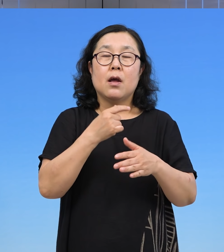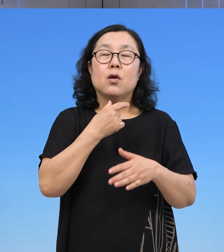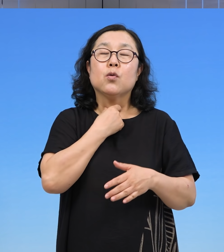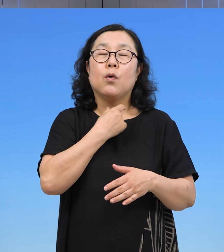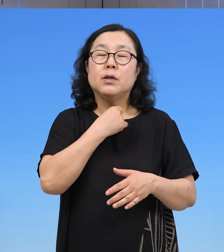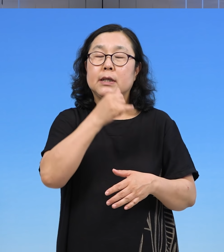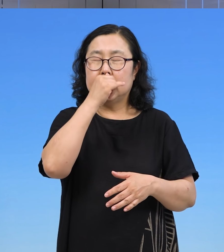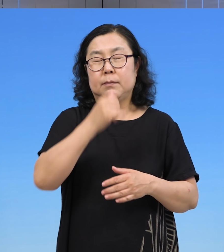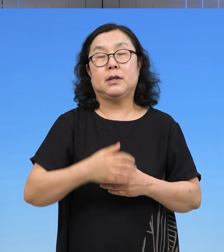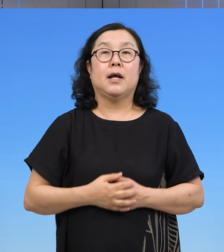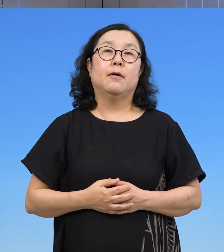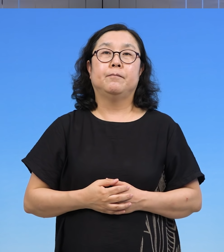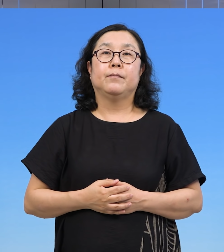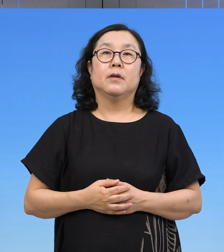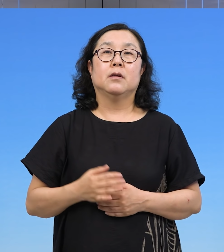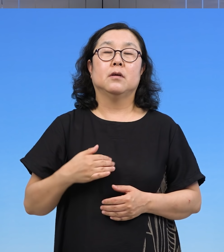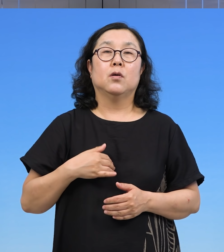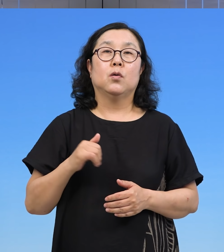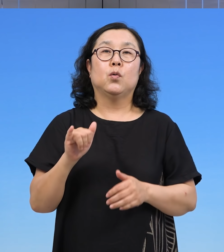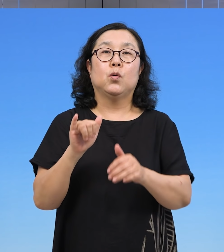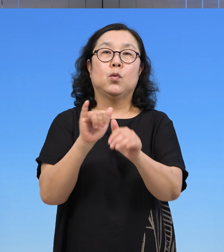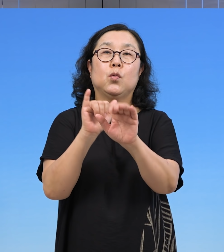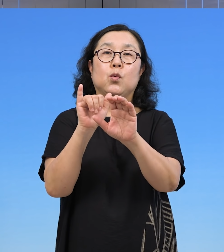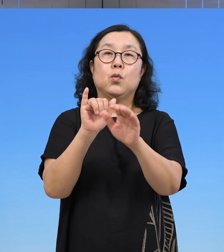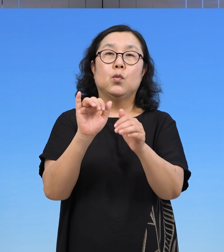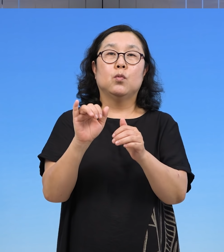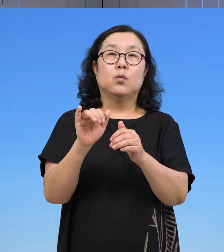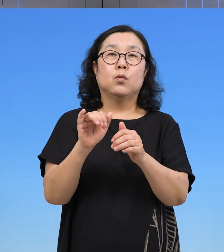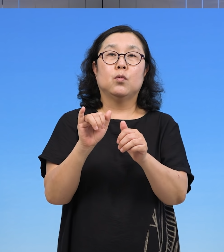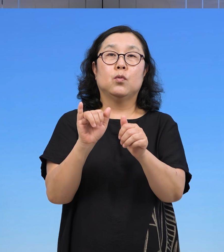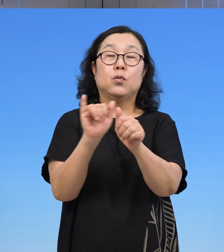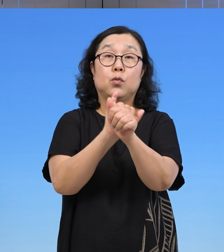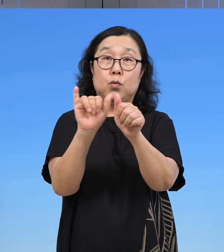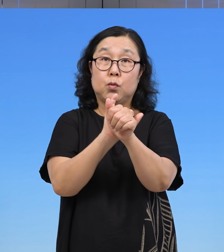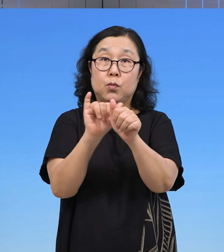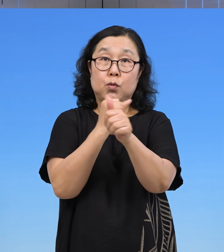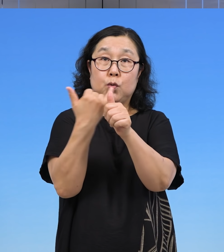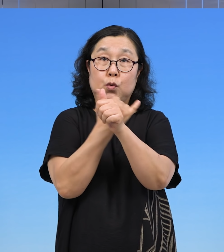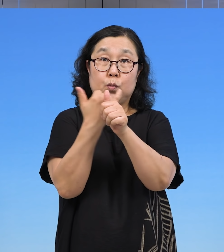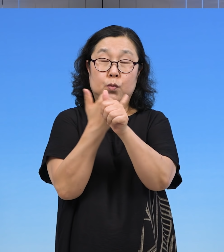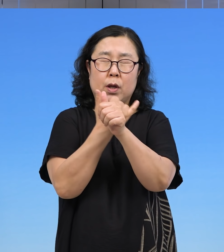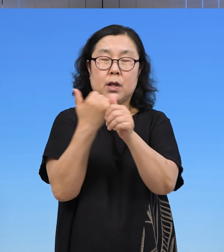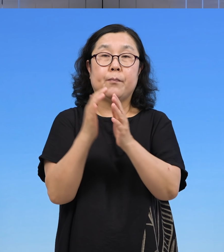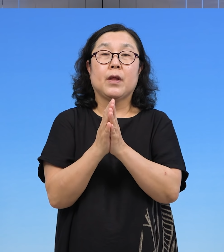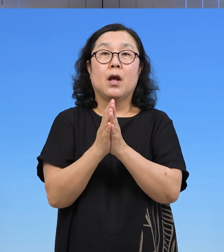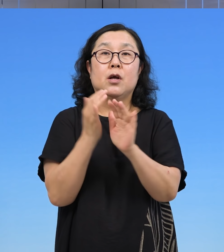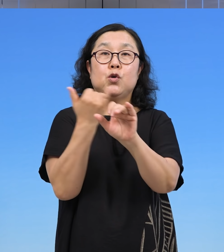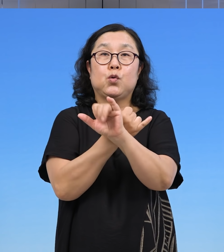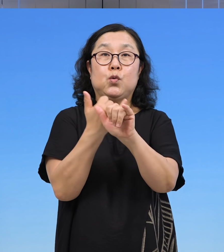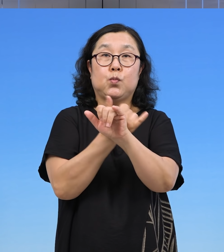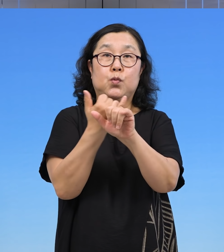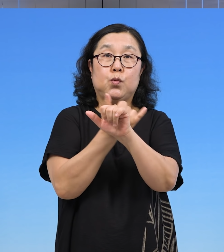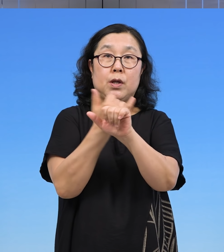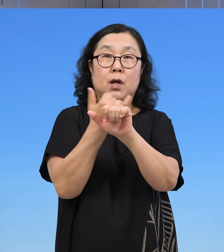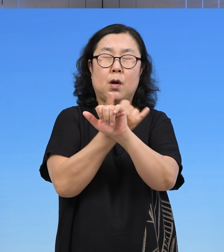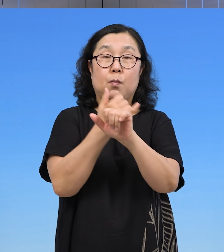그러고 있는데요 유튜브에서 우연히 찬양 하나를 막 뒤진 것도 아니에요